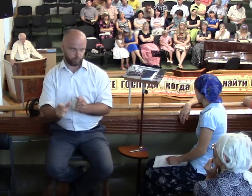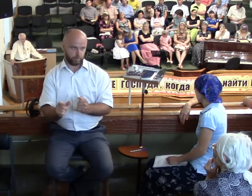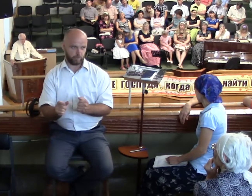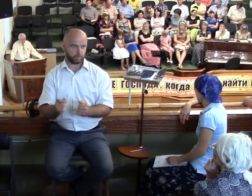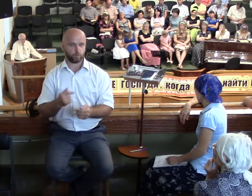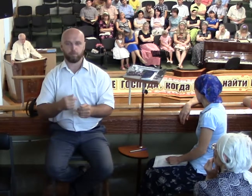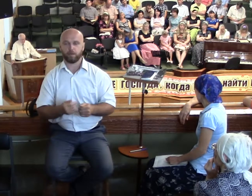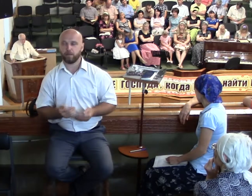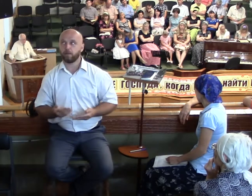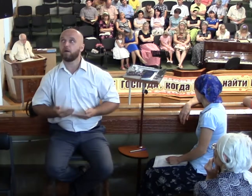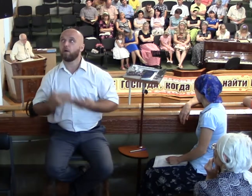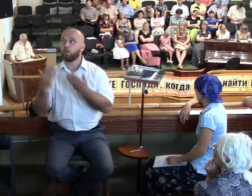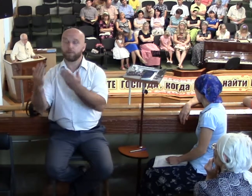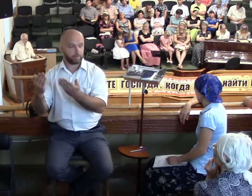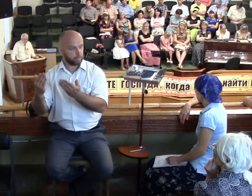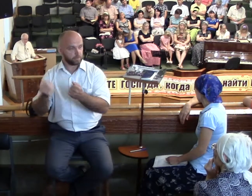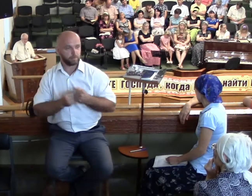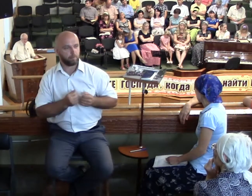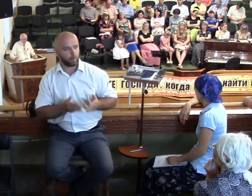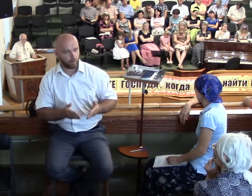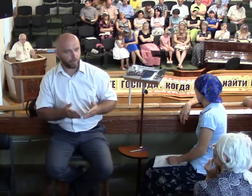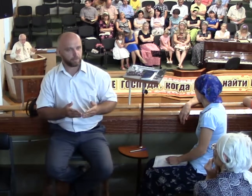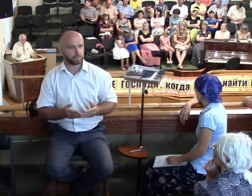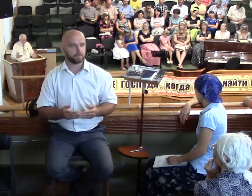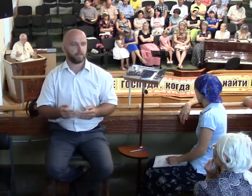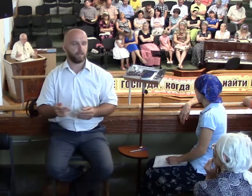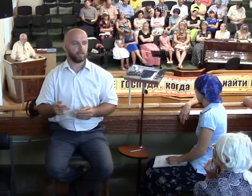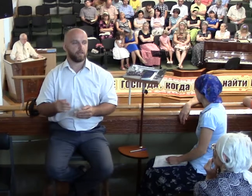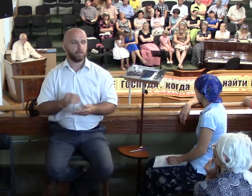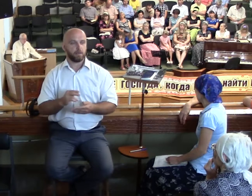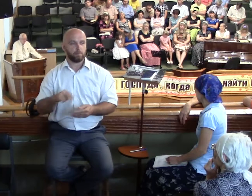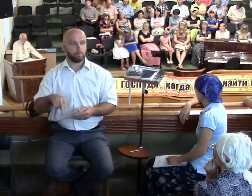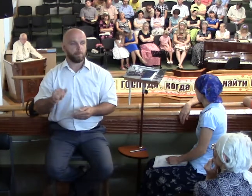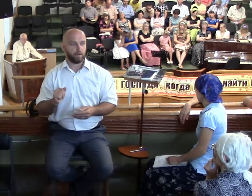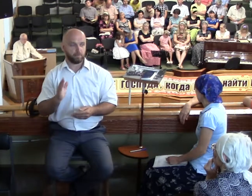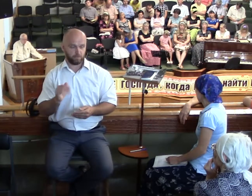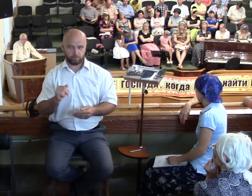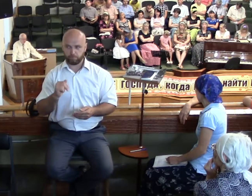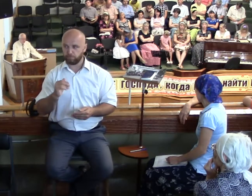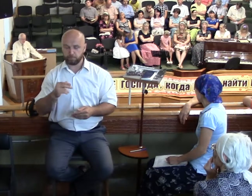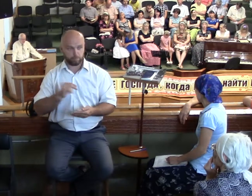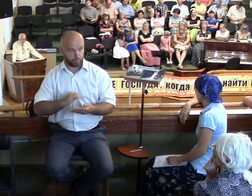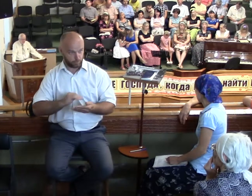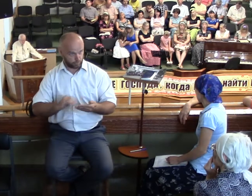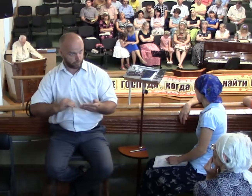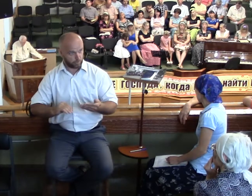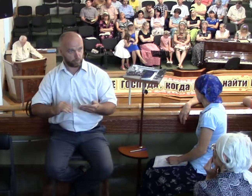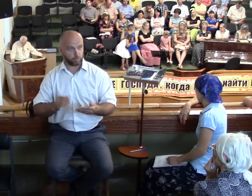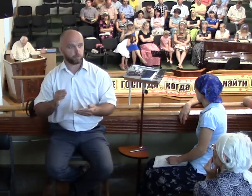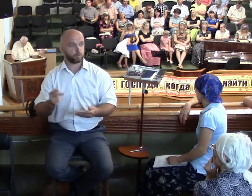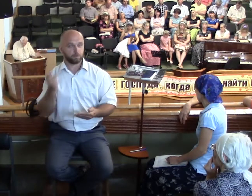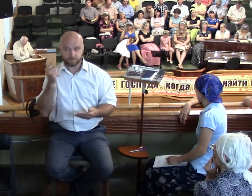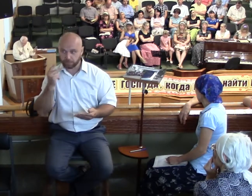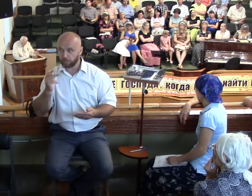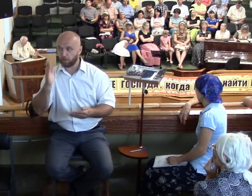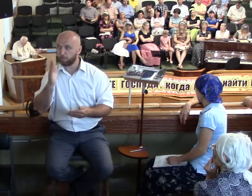Церкви. Апостол Павел пишет Фессалоникийцам, и так всегда с Господом будем. То есть, когда